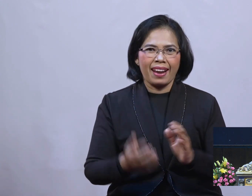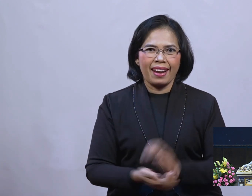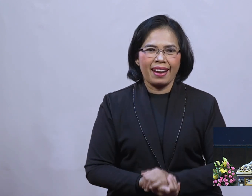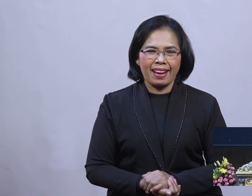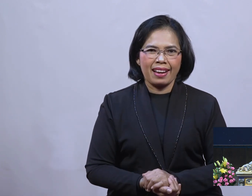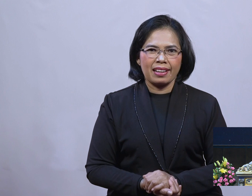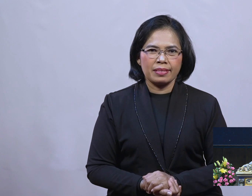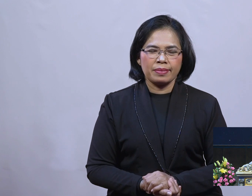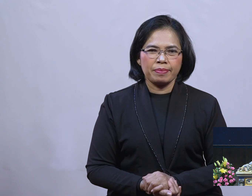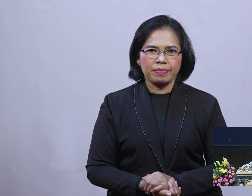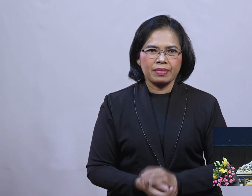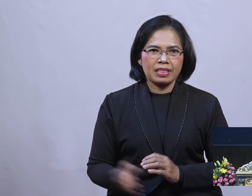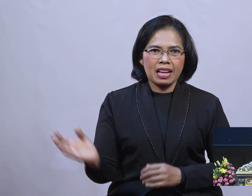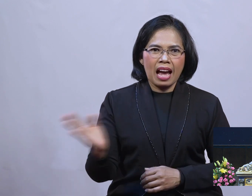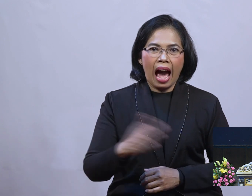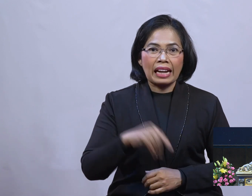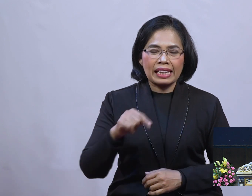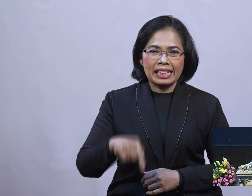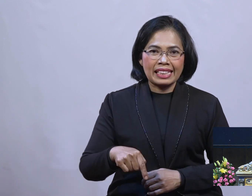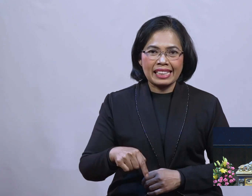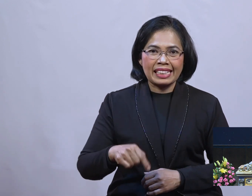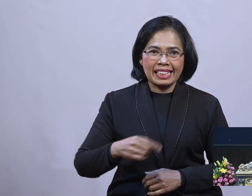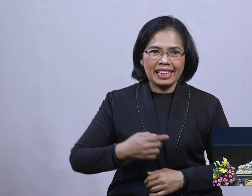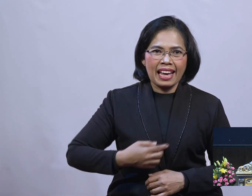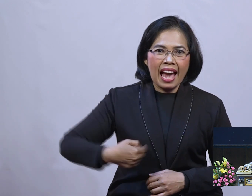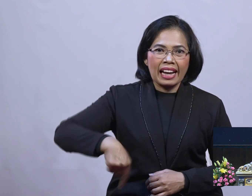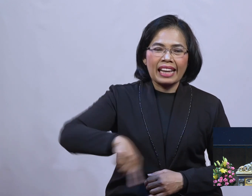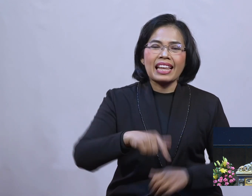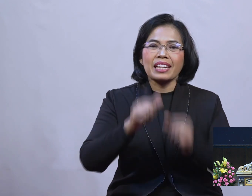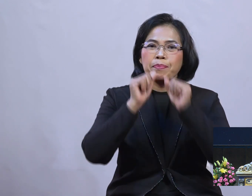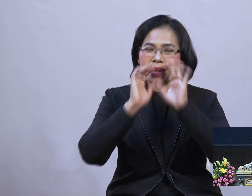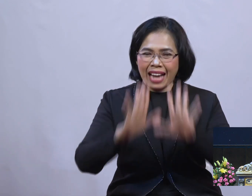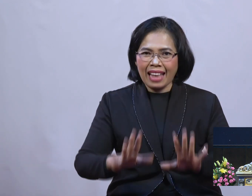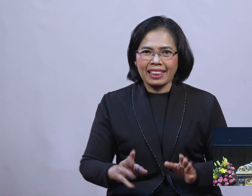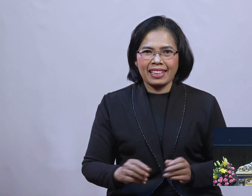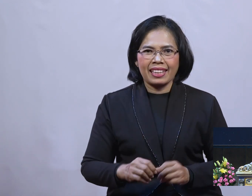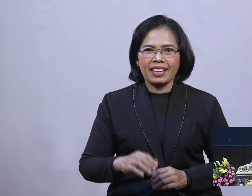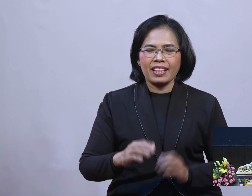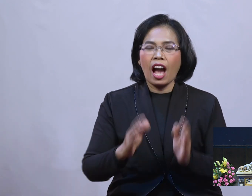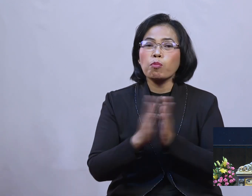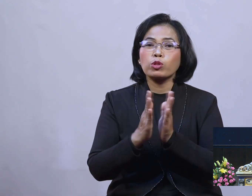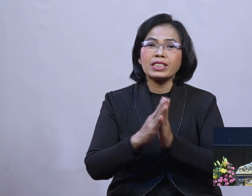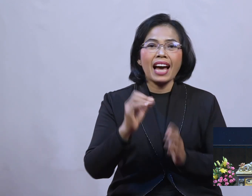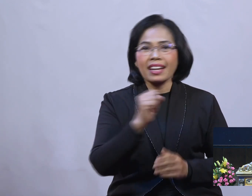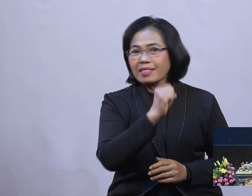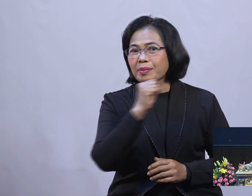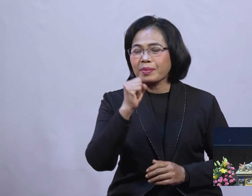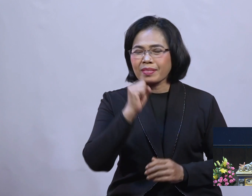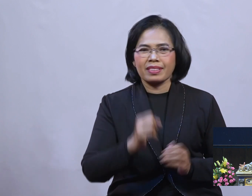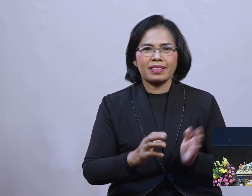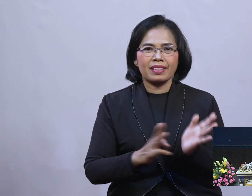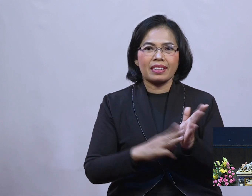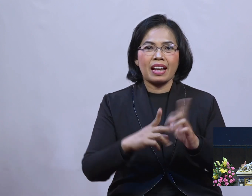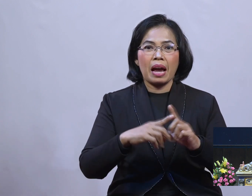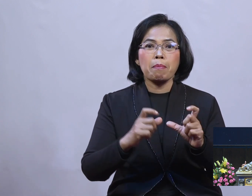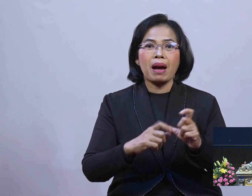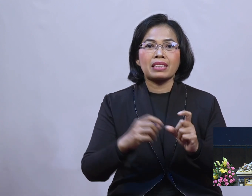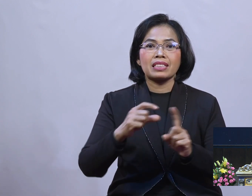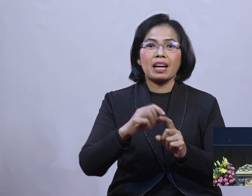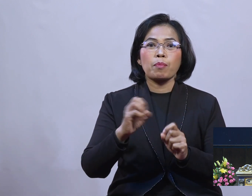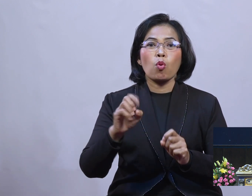Hai hari ini kita diberkati dengan pujian dari Mas 10 tadi Hai ujung masalahnya